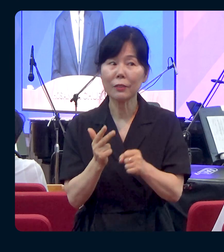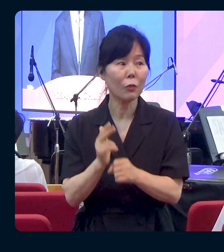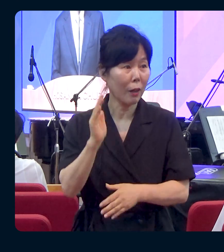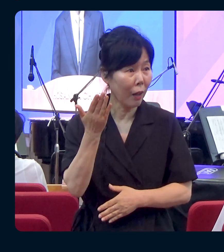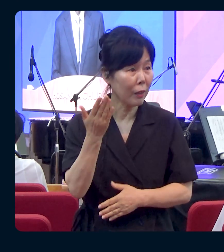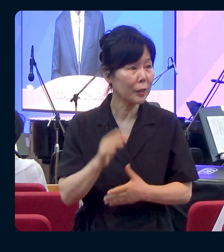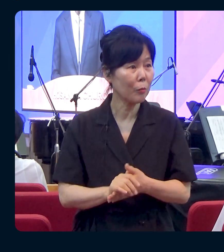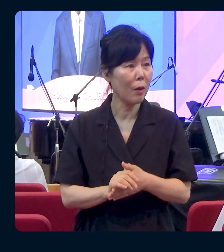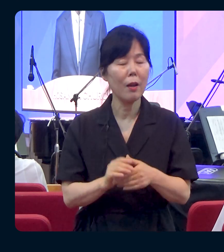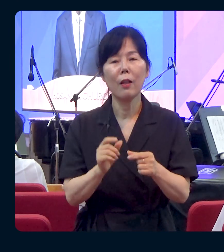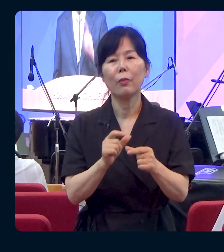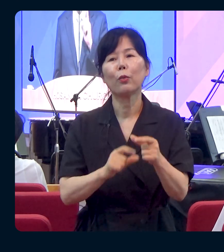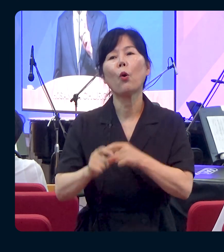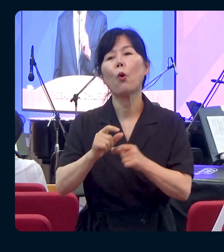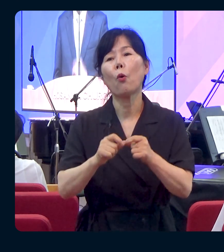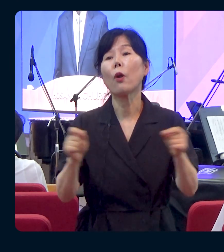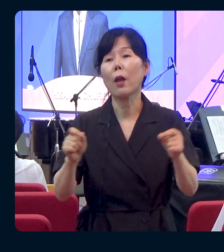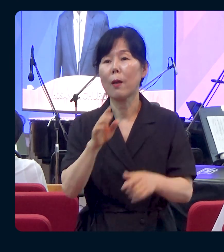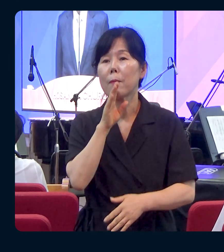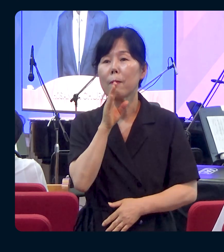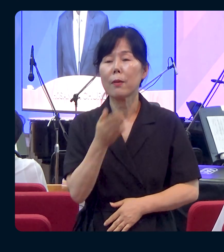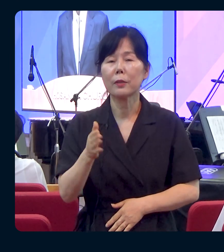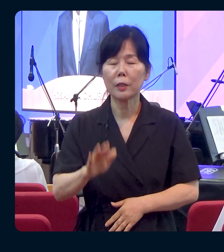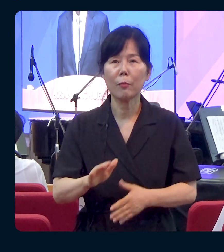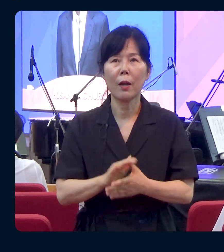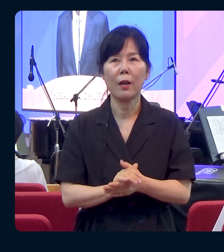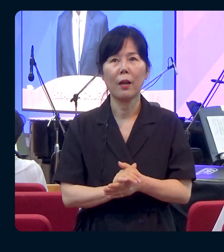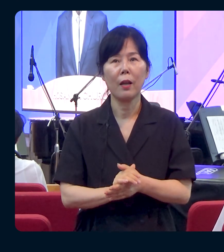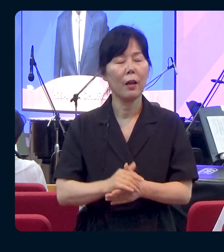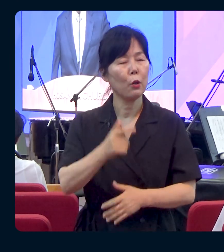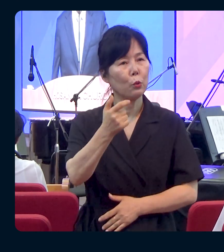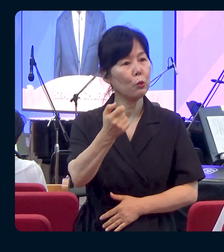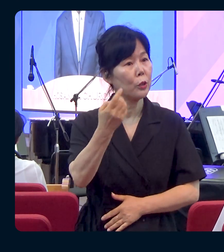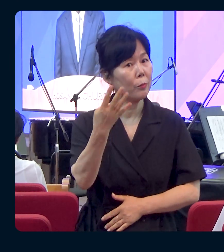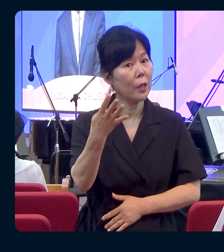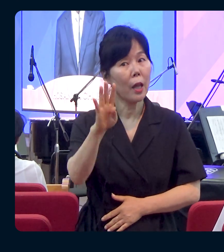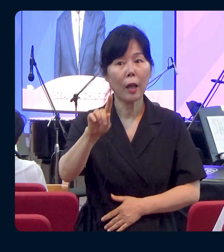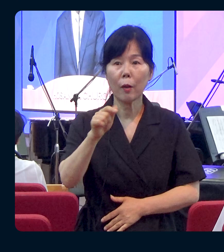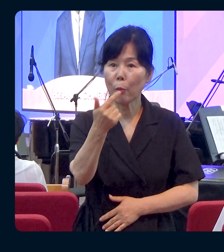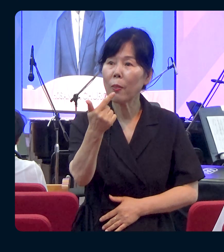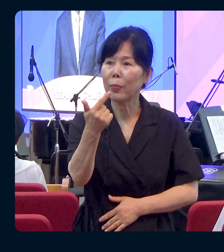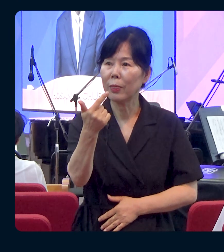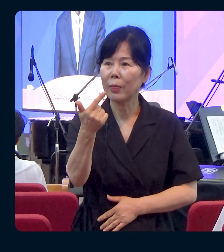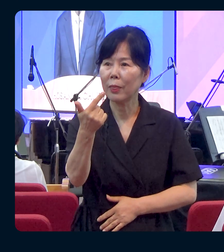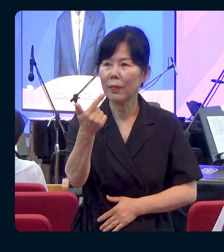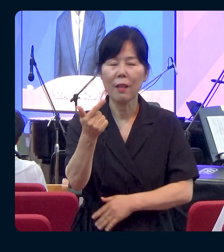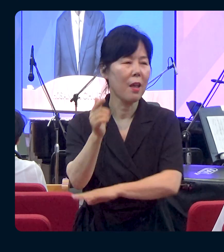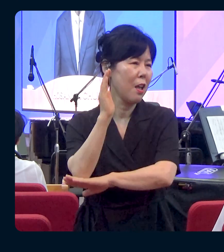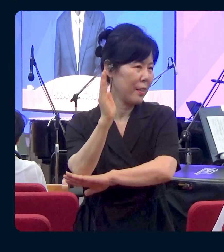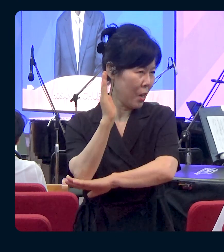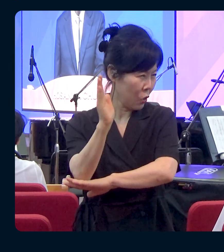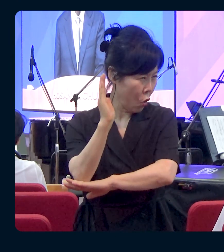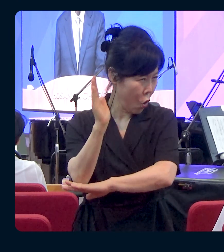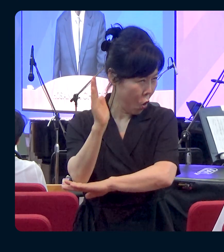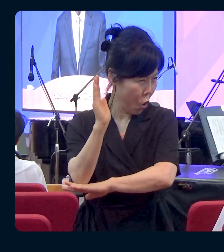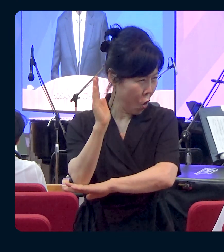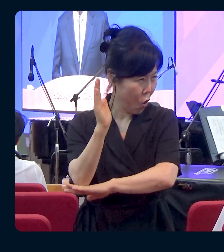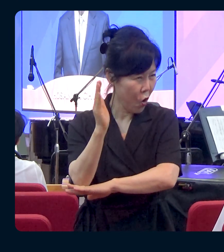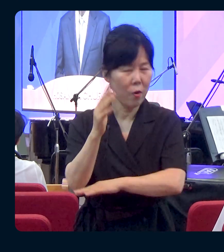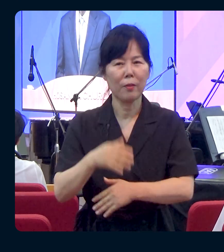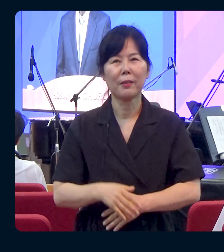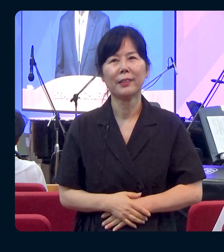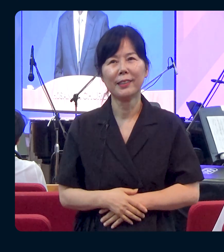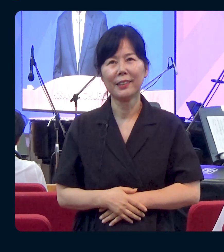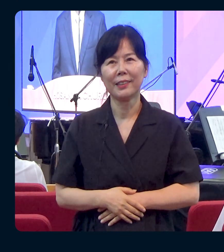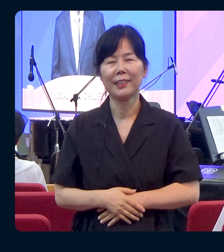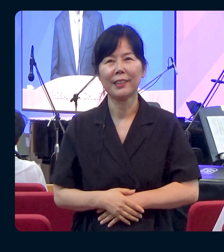걸린 것이긴 하지만 여하튼 간에 64번의 대하 드라마인 것은 분명하다라고 생각합니다.